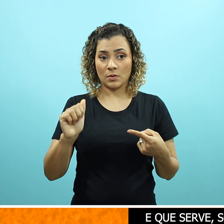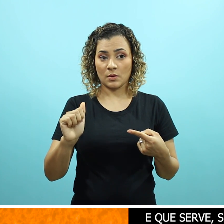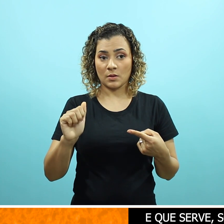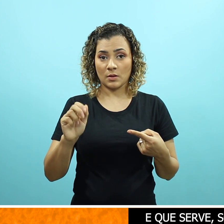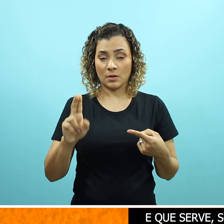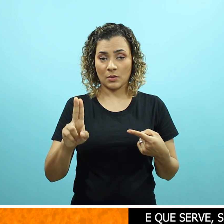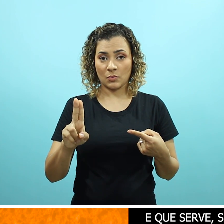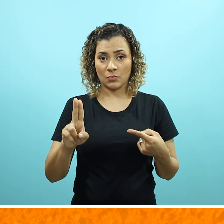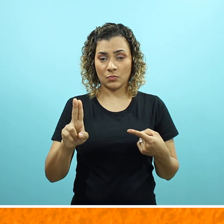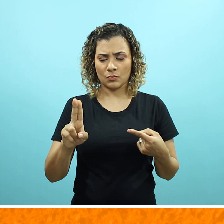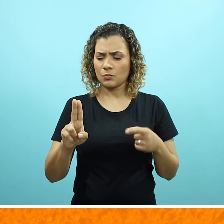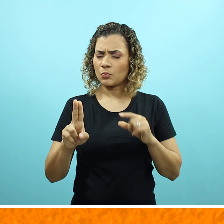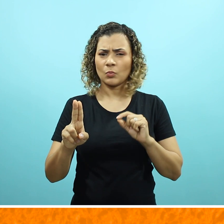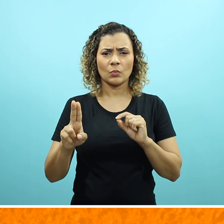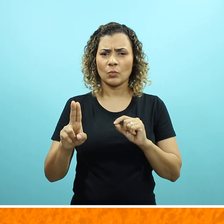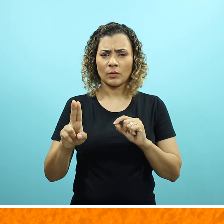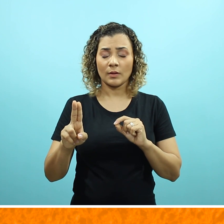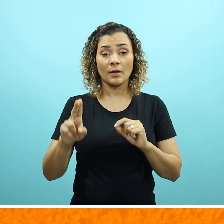alimentos.